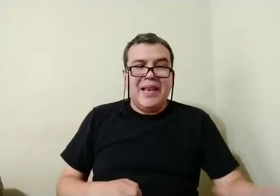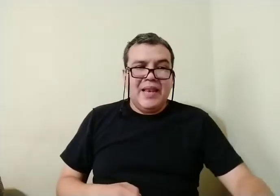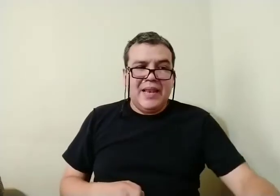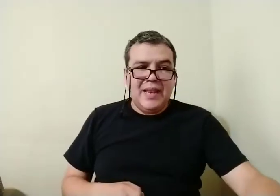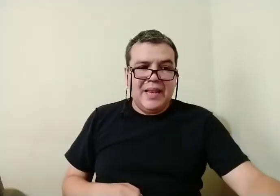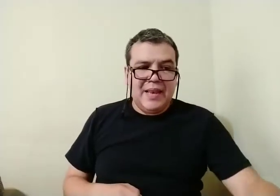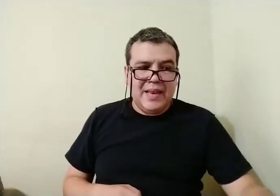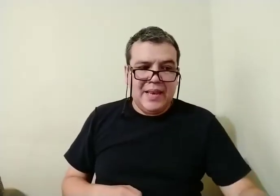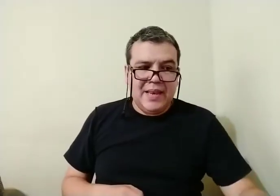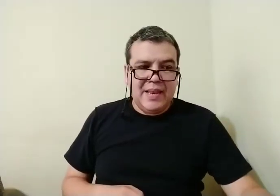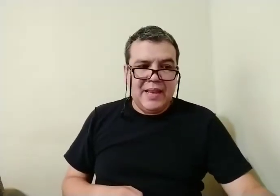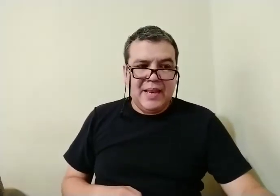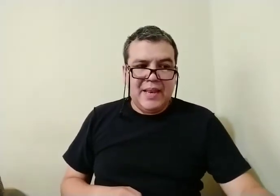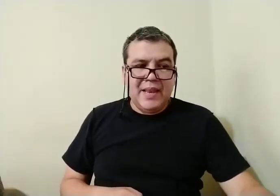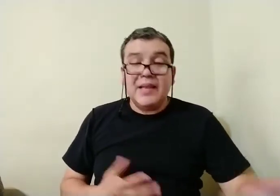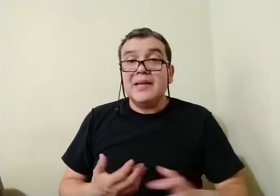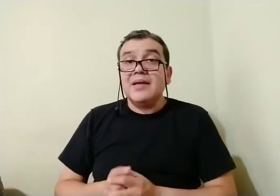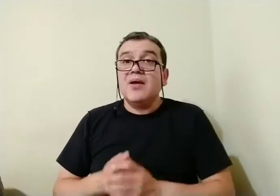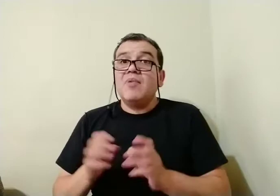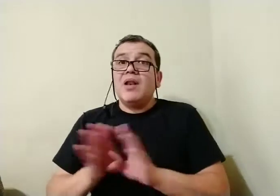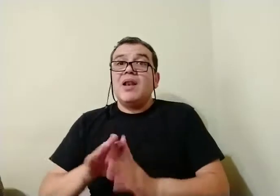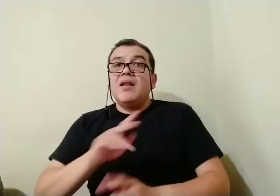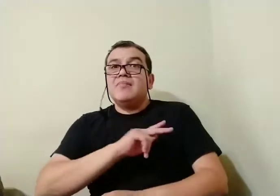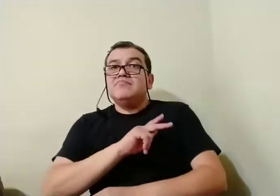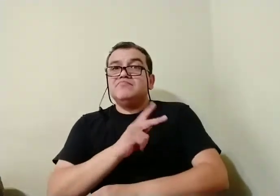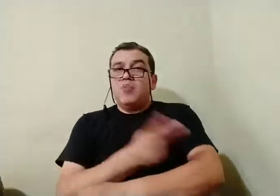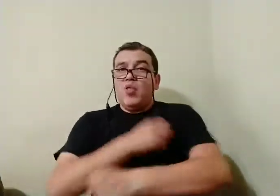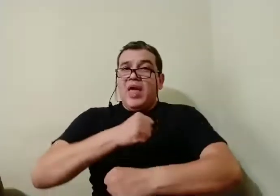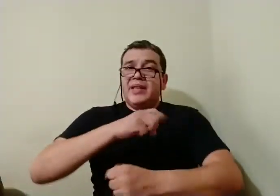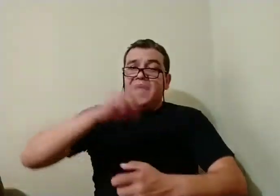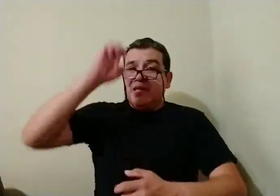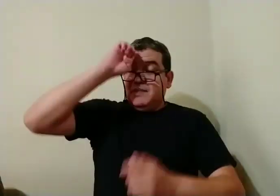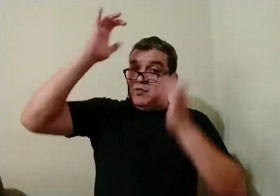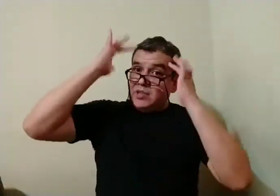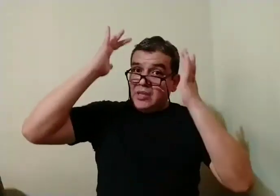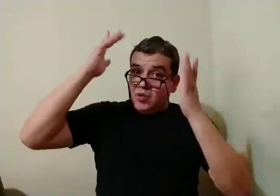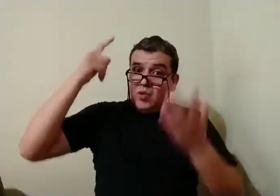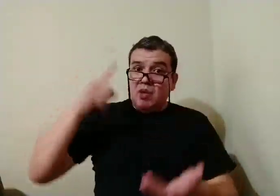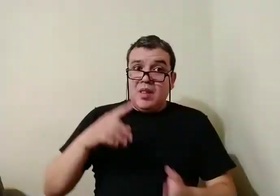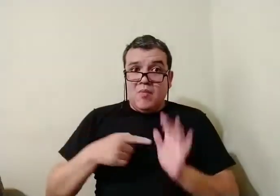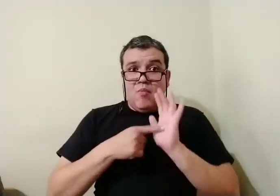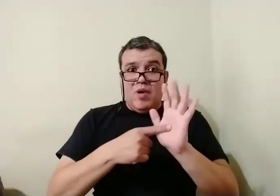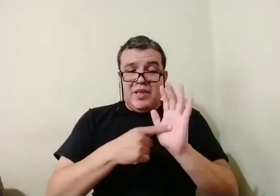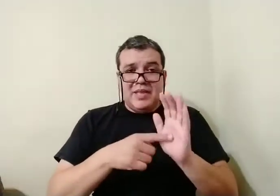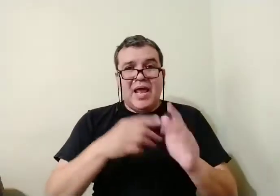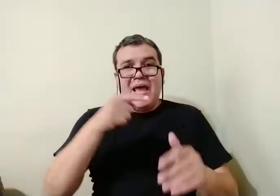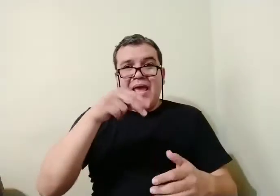El libro de Hechos también es conocido como los Hechos del Espíritu Santo.